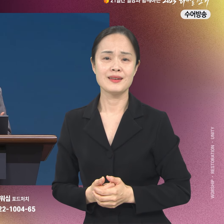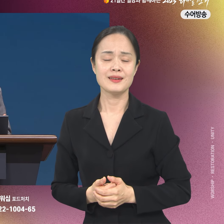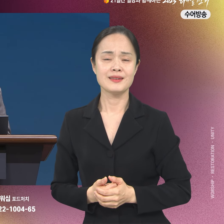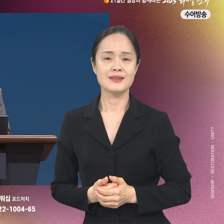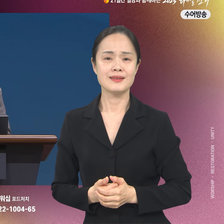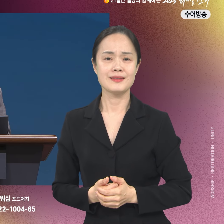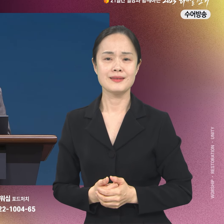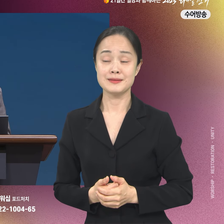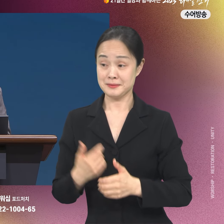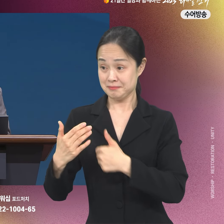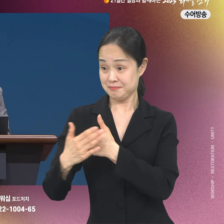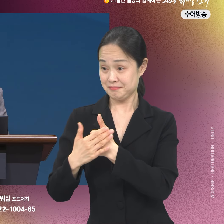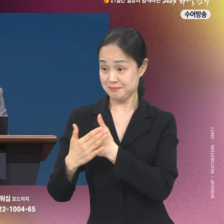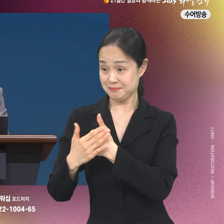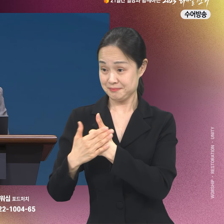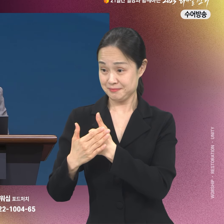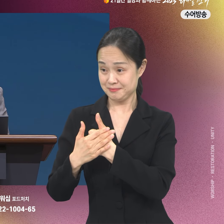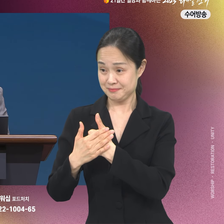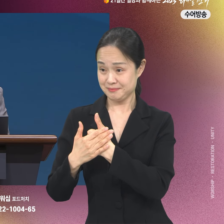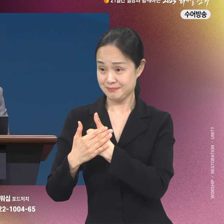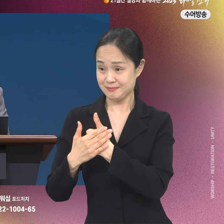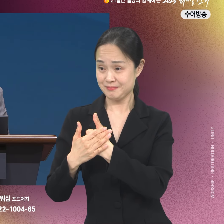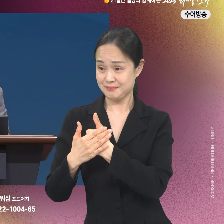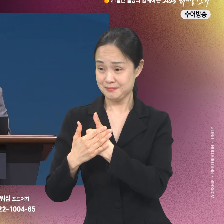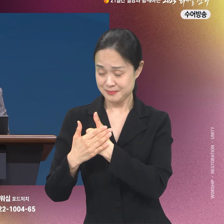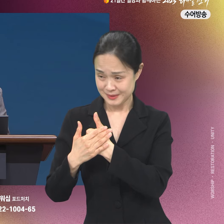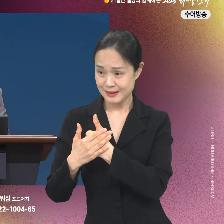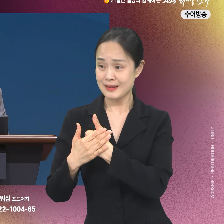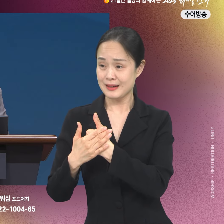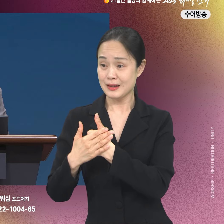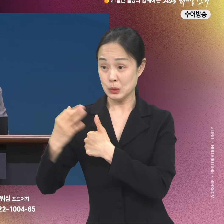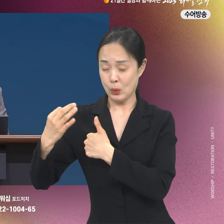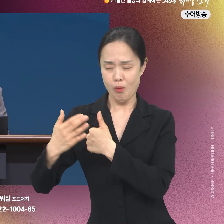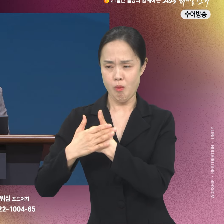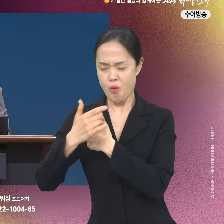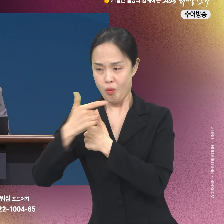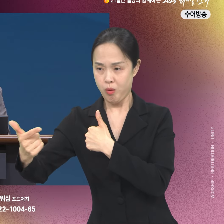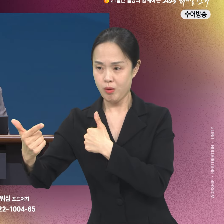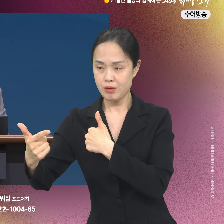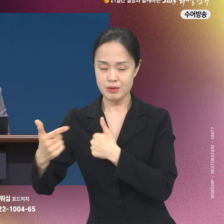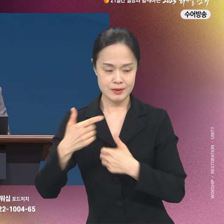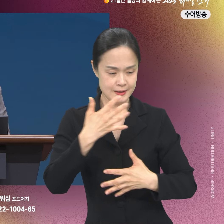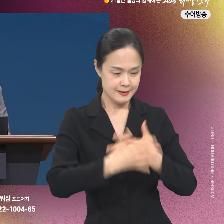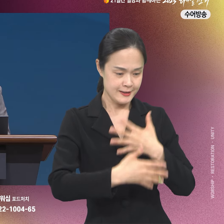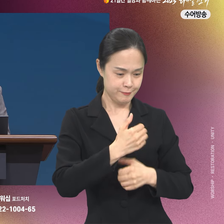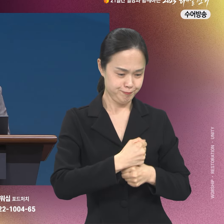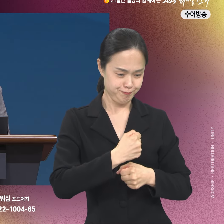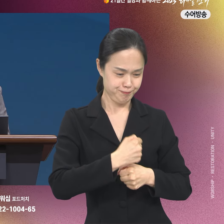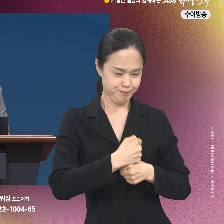기대보다 실망스러운 결과를 너무 많이 가지고 나왔던 거예요. 그러다 보니